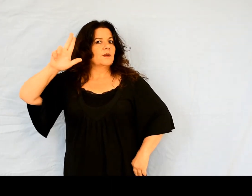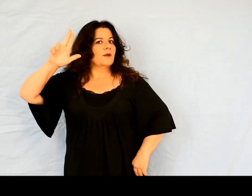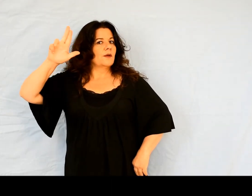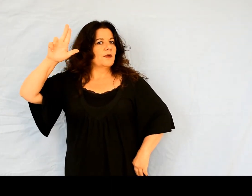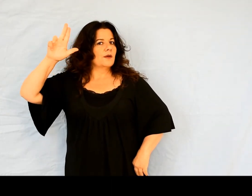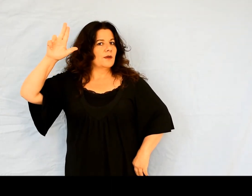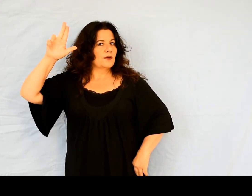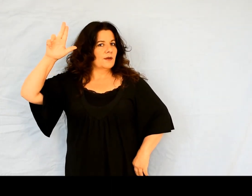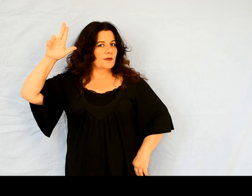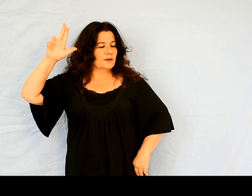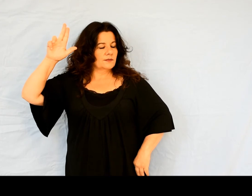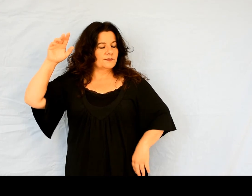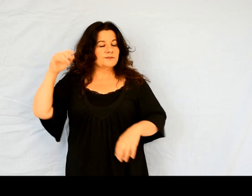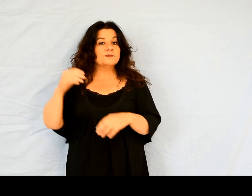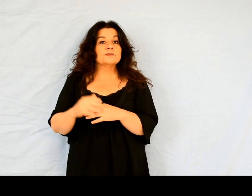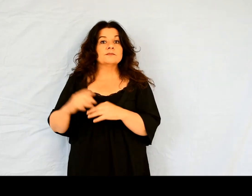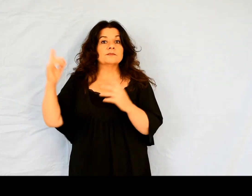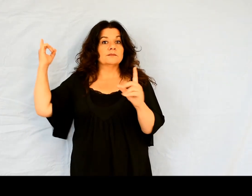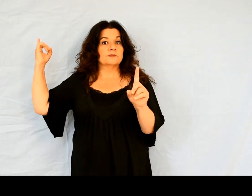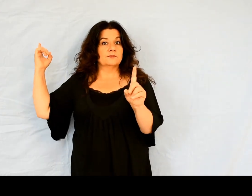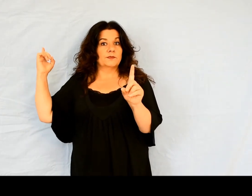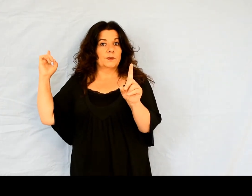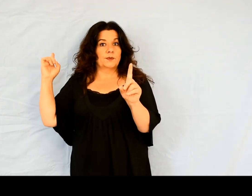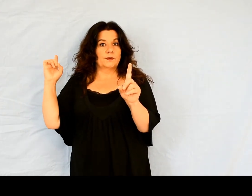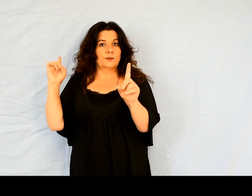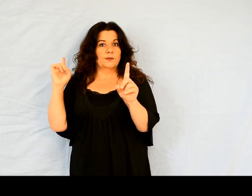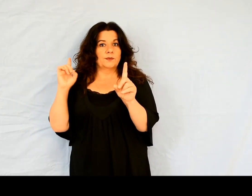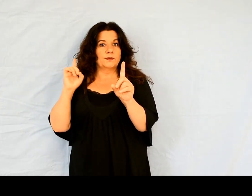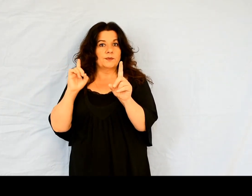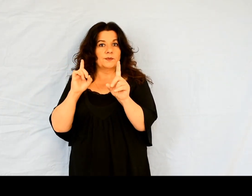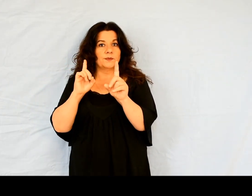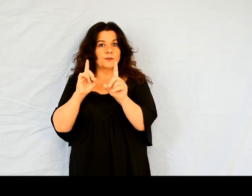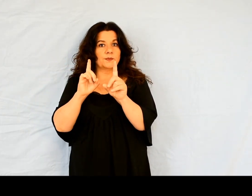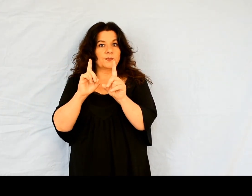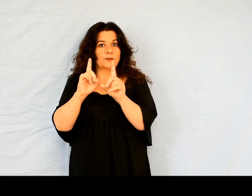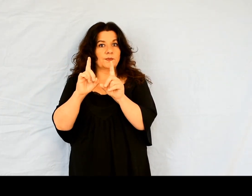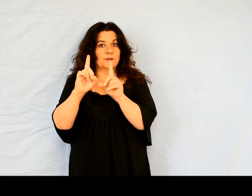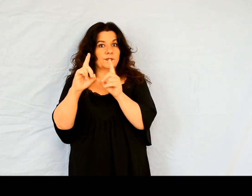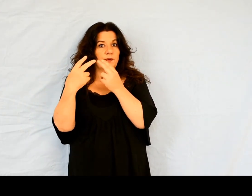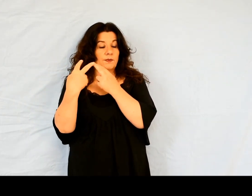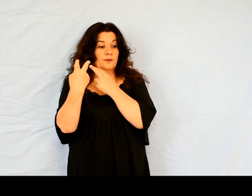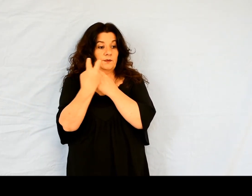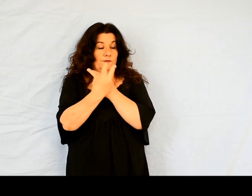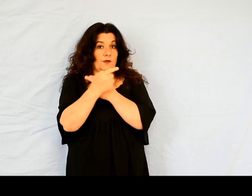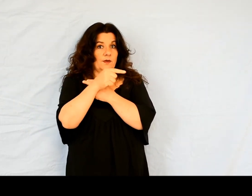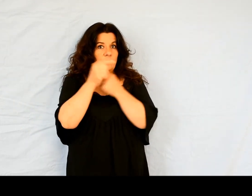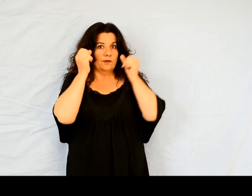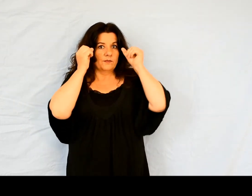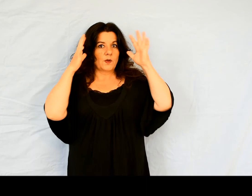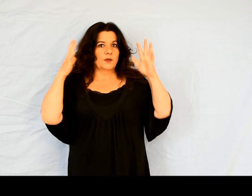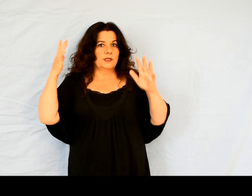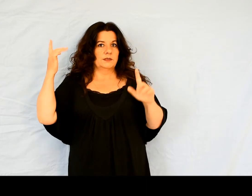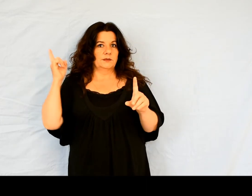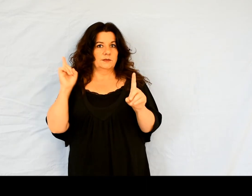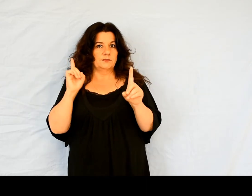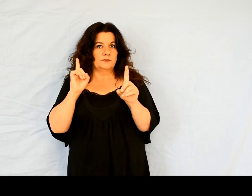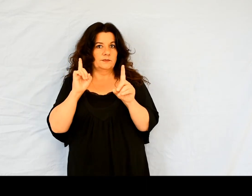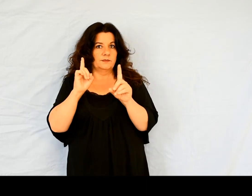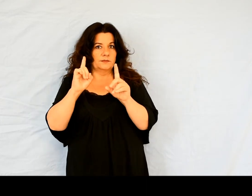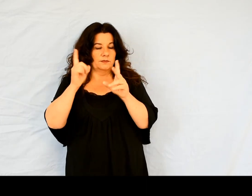Il passa devant Moïse et proclama le Seigneur, le Seigneur,